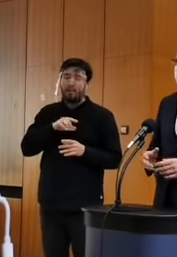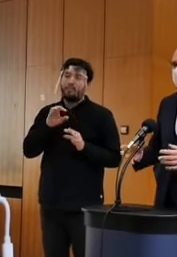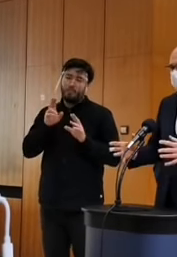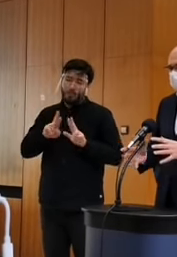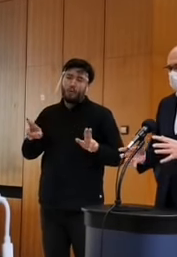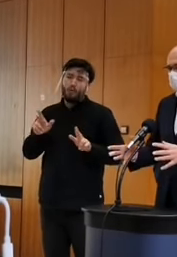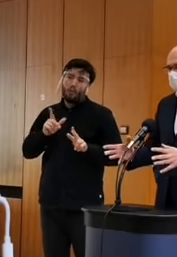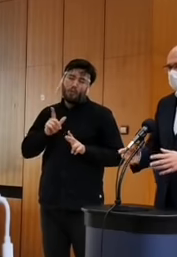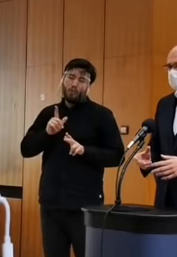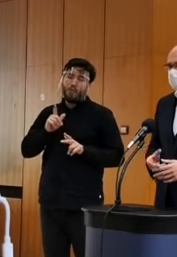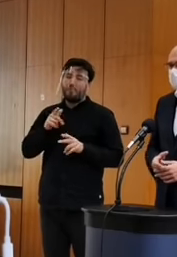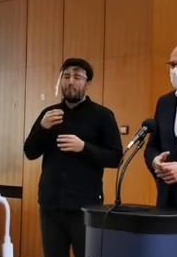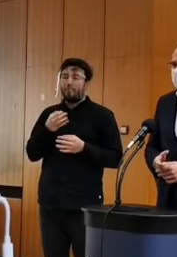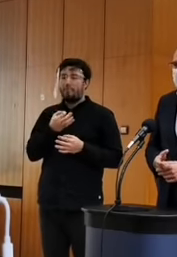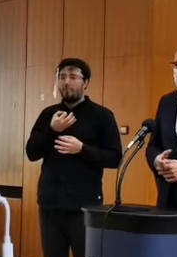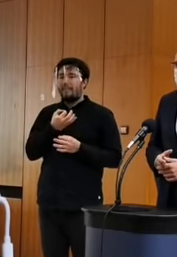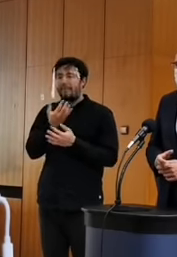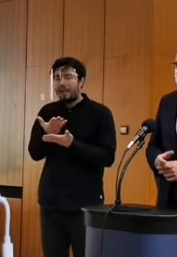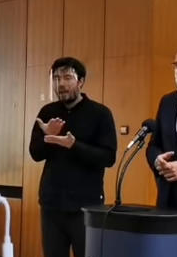vyjadriť, potom môžeme to nejak skúsiť